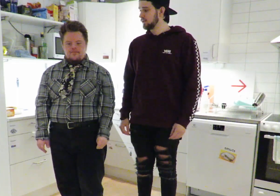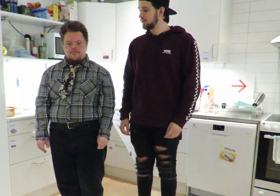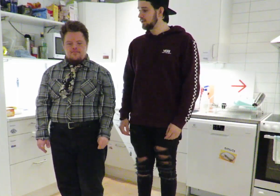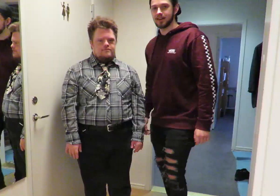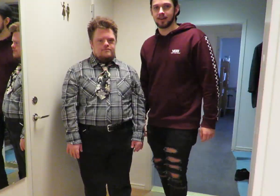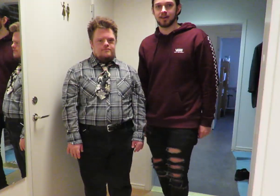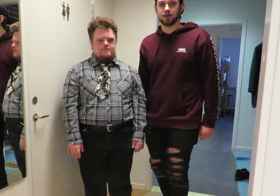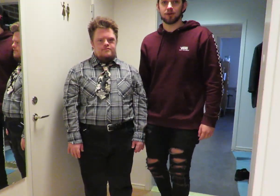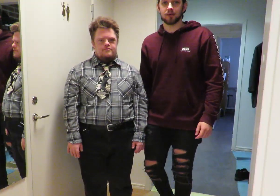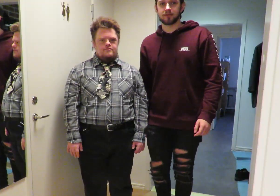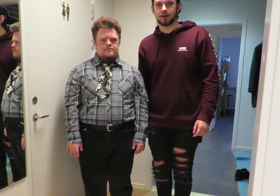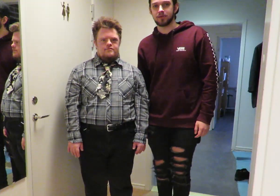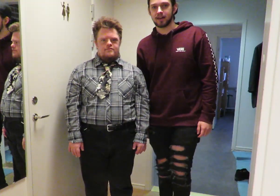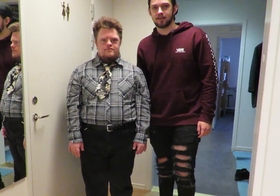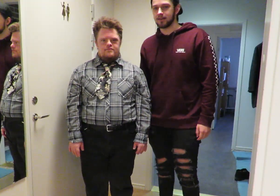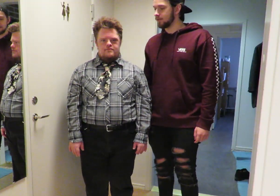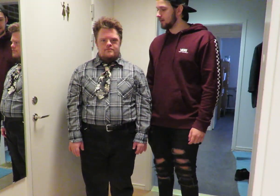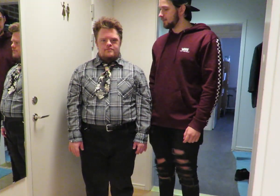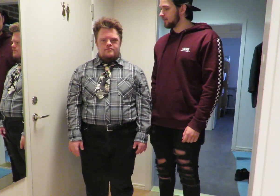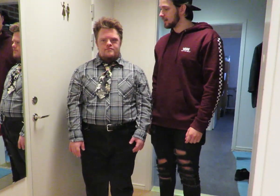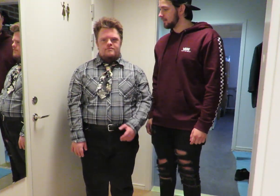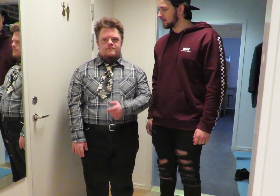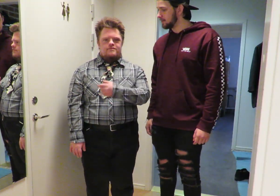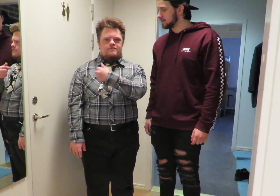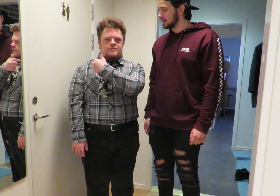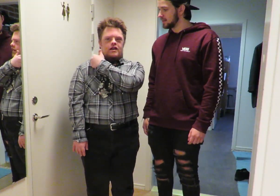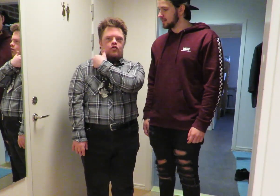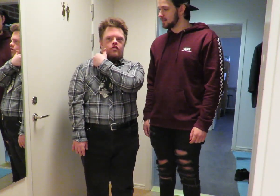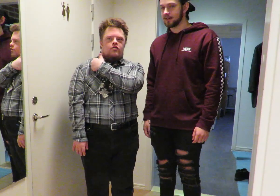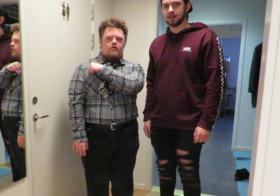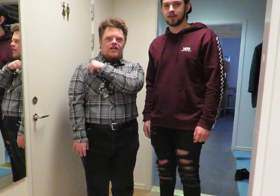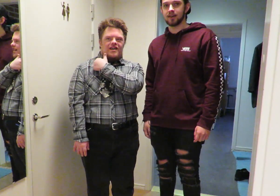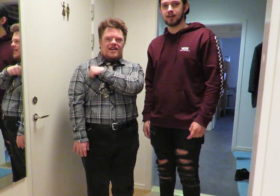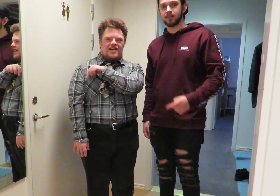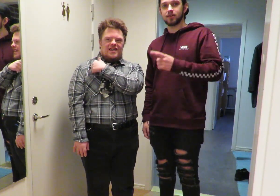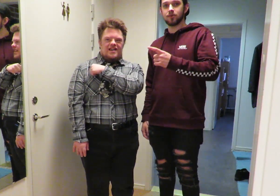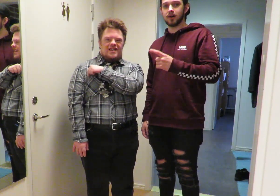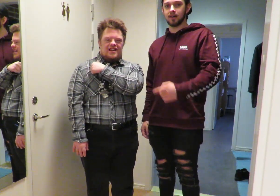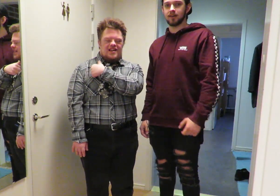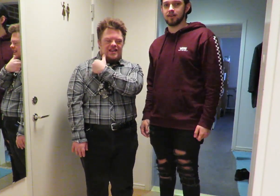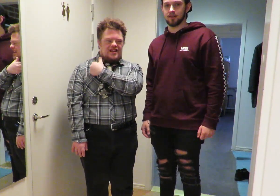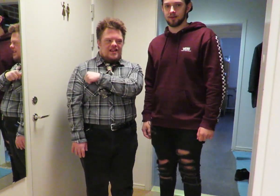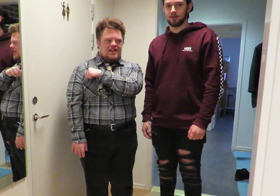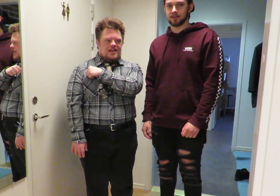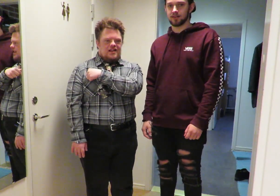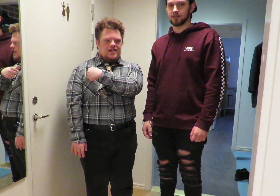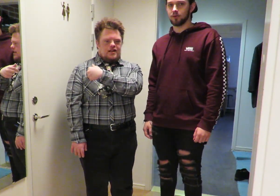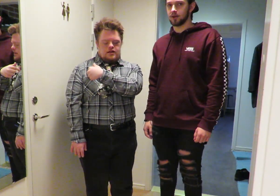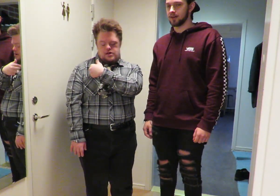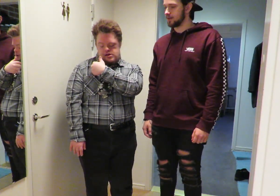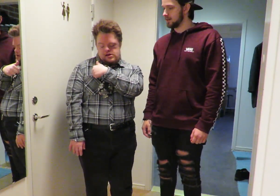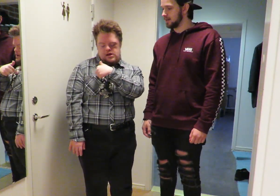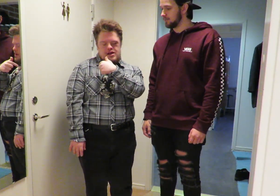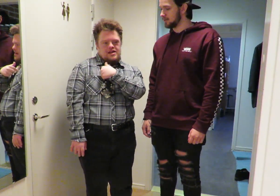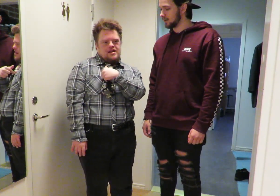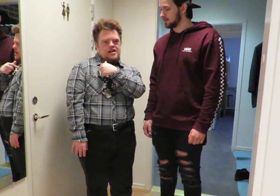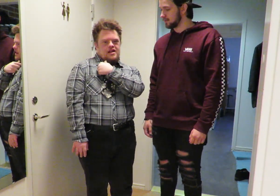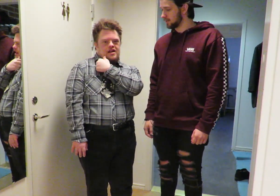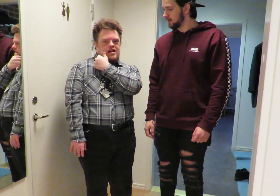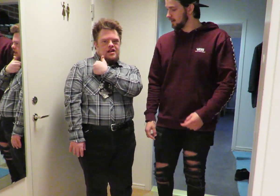Snyggt. Nu har vi kommit fram till, vart är vi framme någonstans? Toa. I toan. Får vi visa en toa då? På teckenspråk. Är